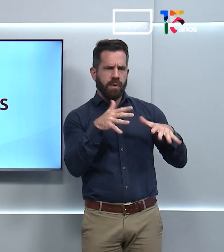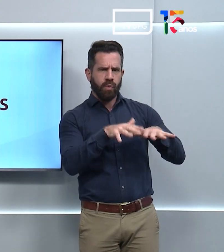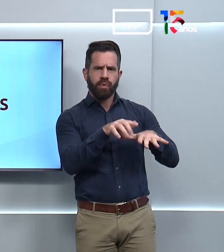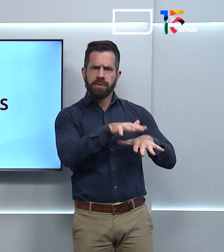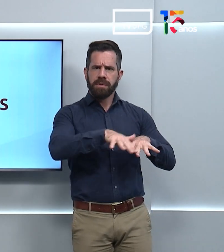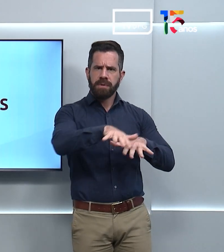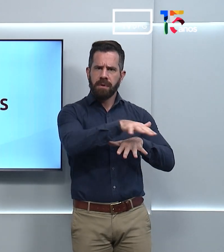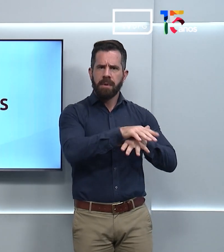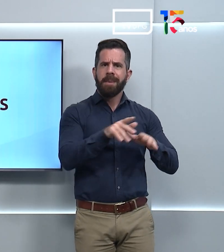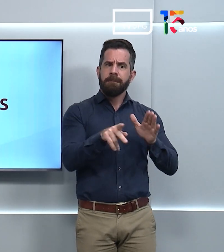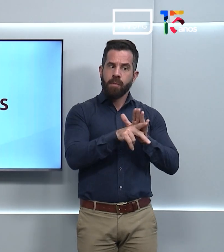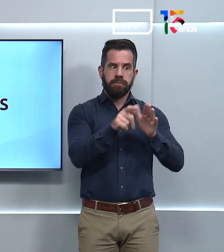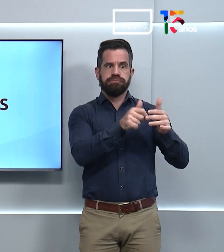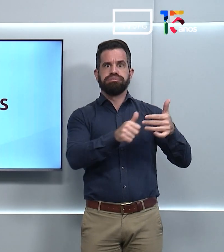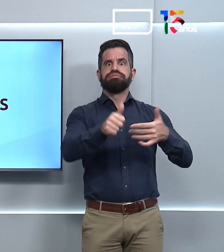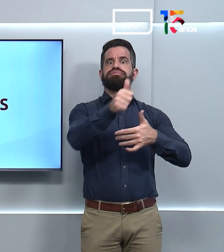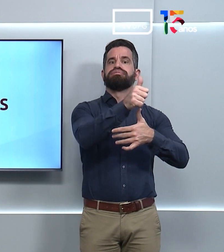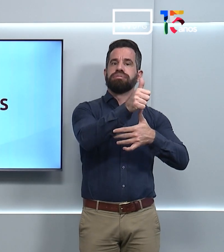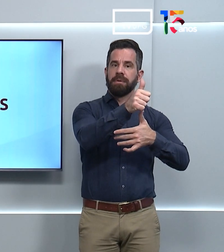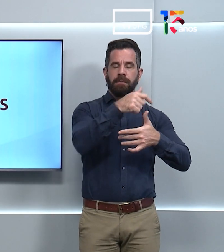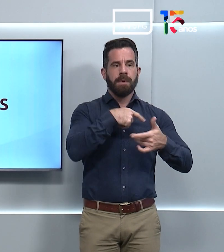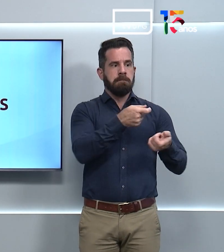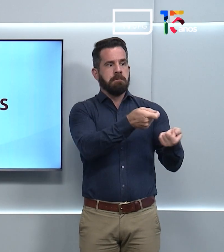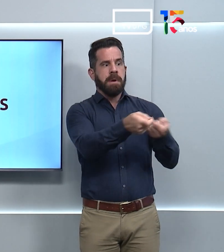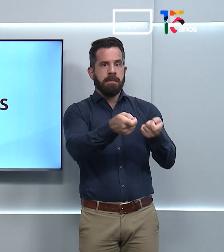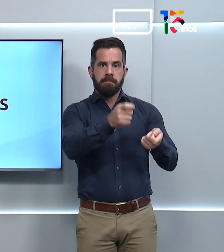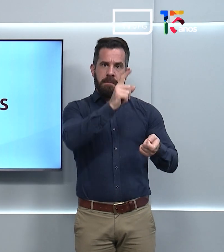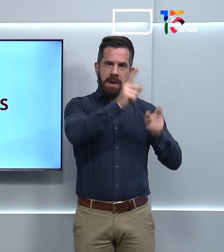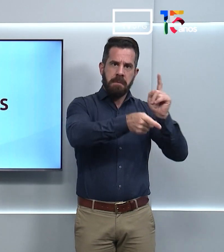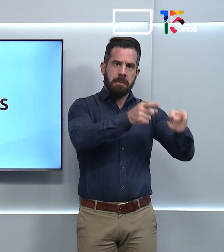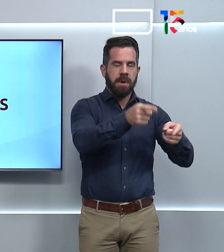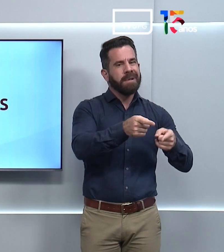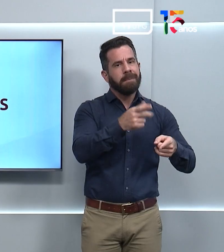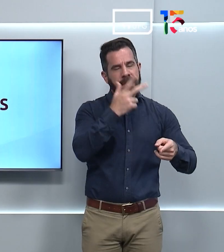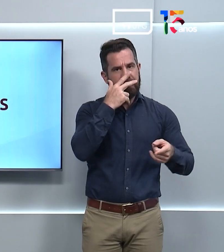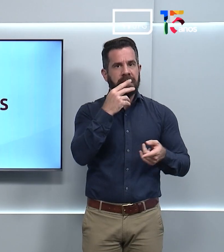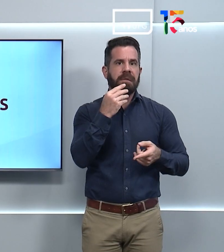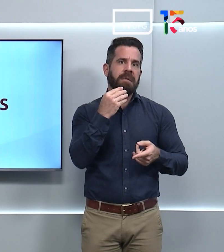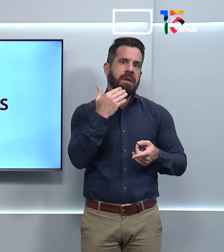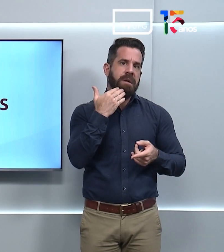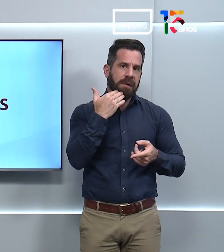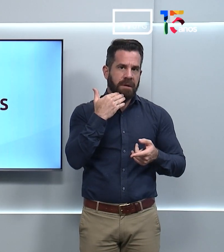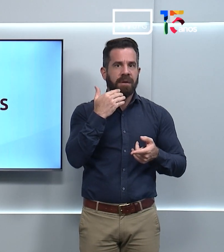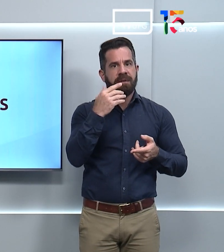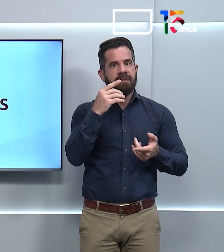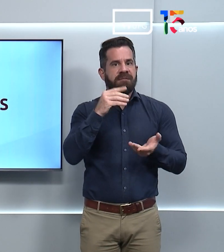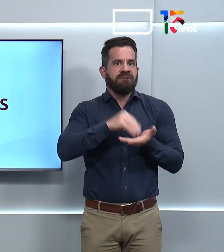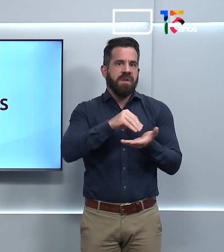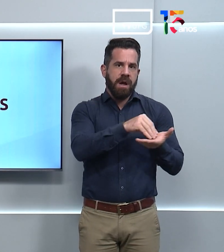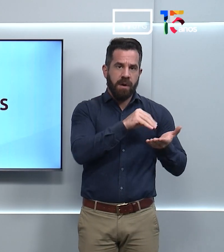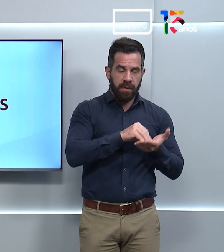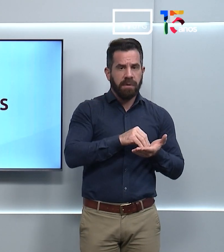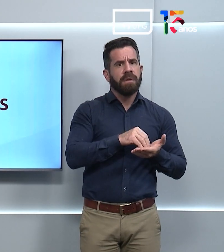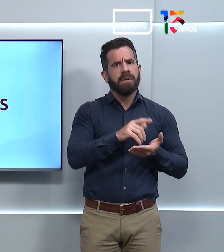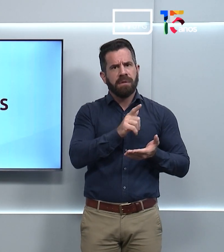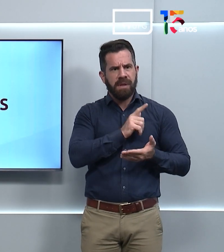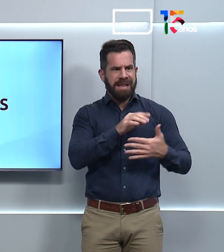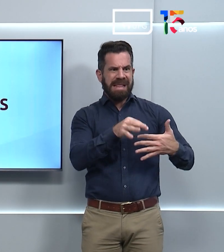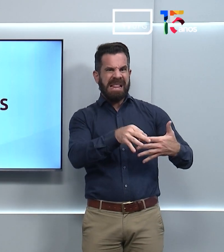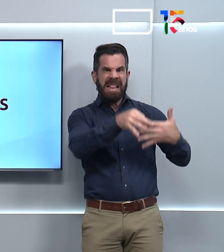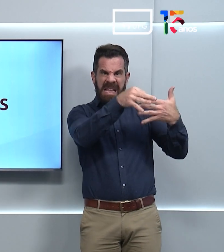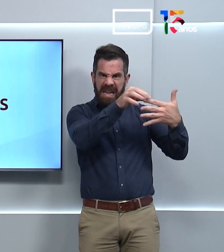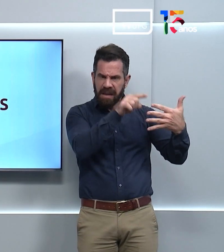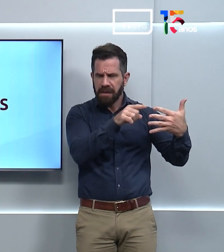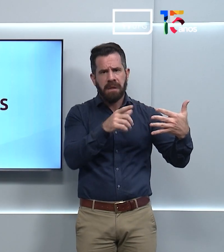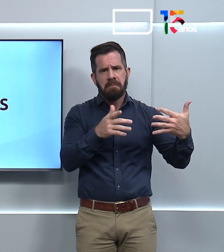em cargos de comando ainda é uma grande falha no nosso país. Menos de 0,5% das vagas em liderança